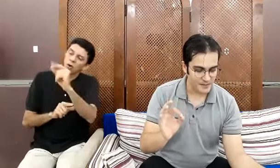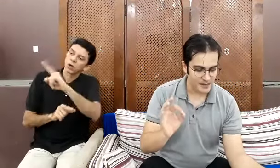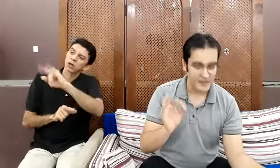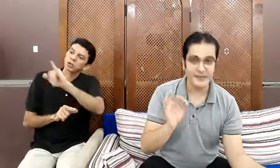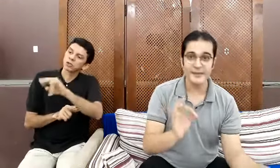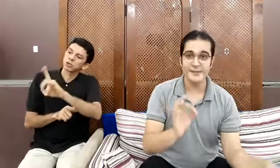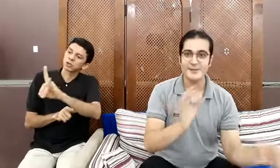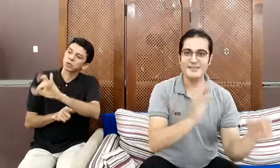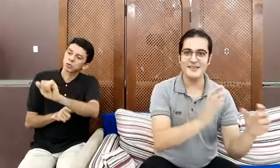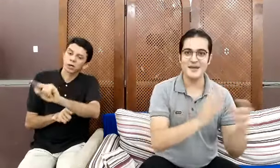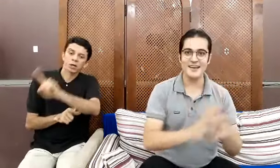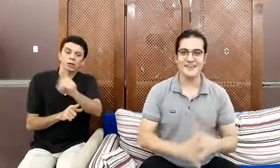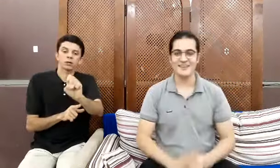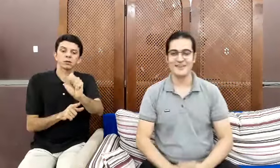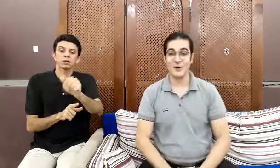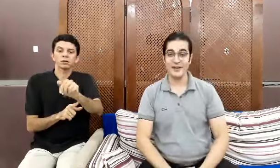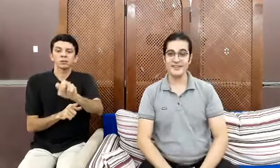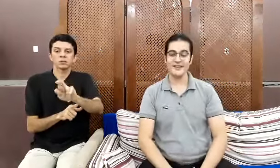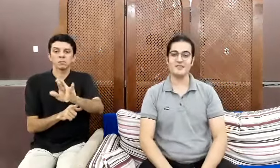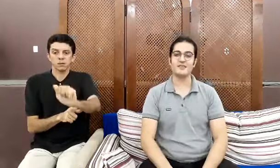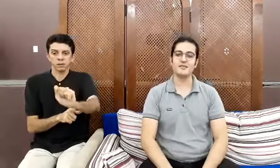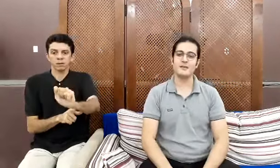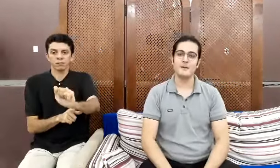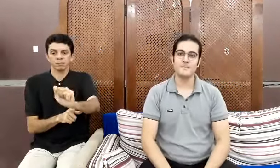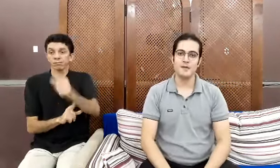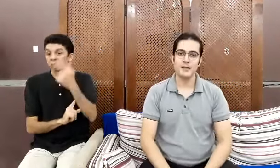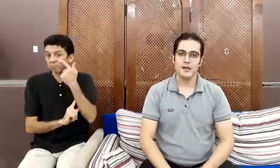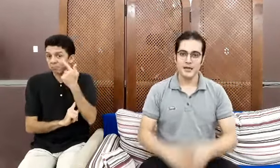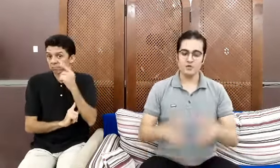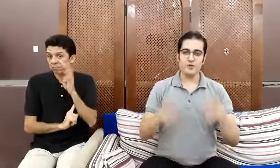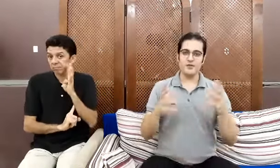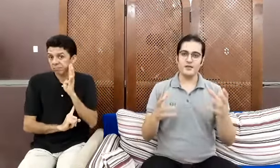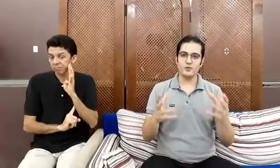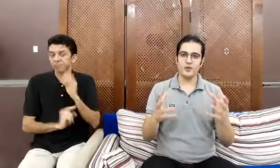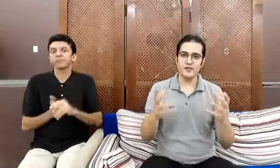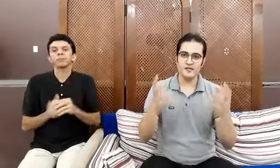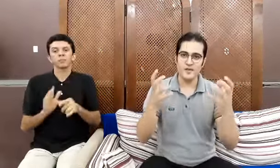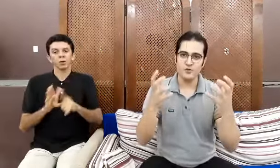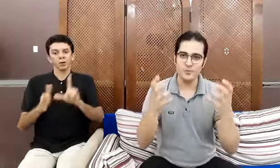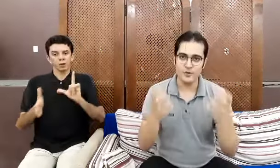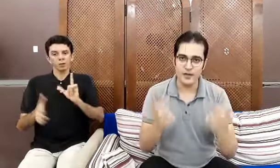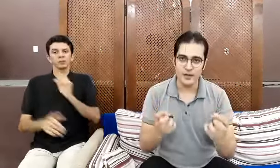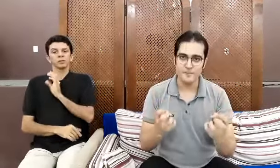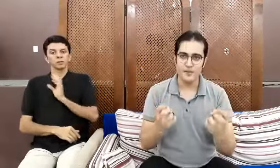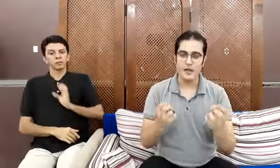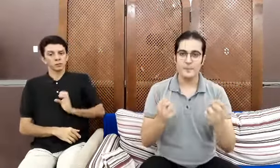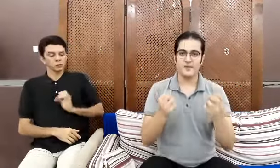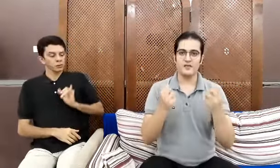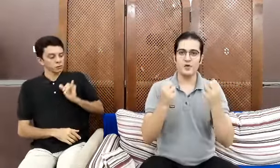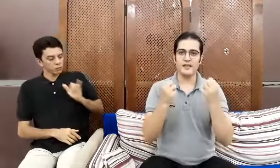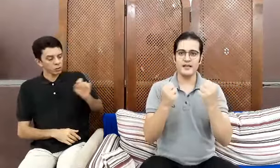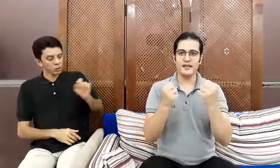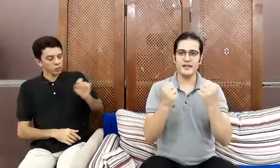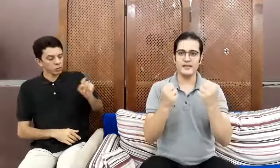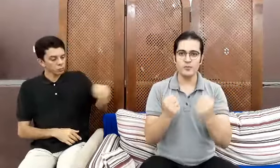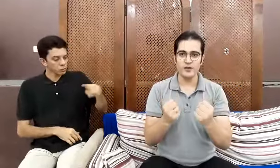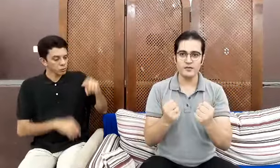Judéia e Samaria. Olha que interessante. Cristo havia dito que eles receberiam poder para se